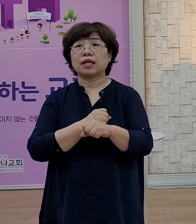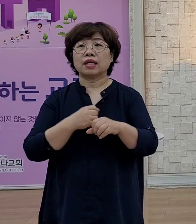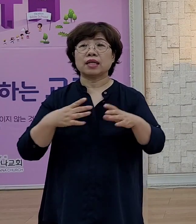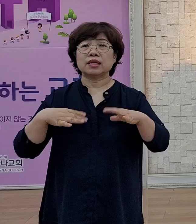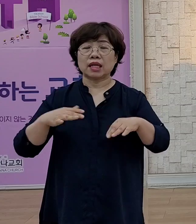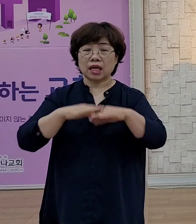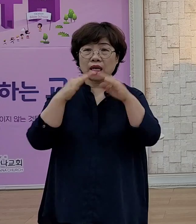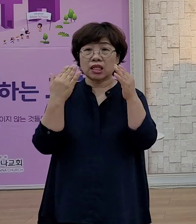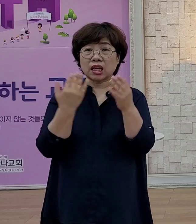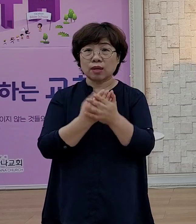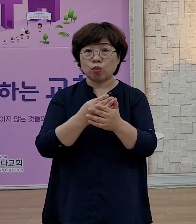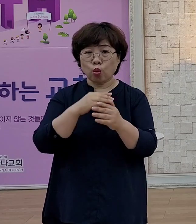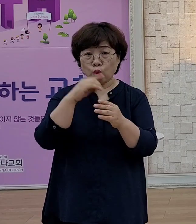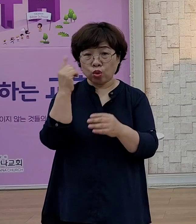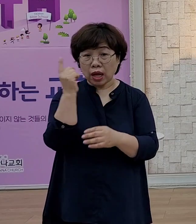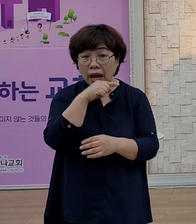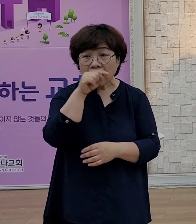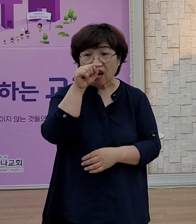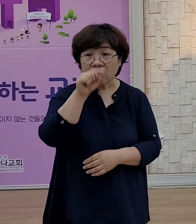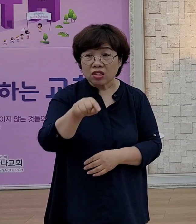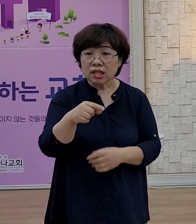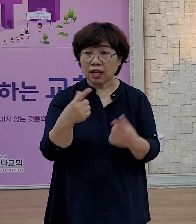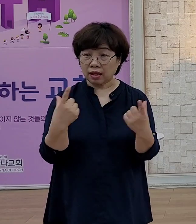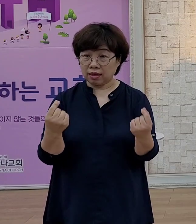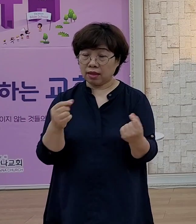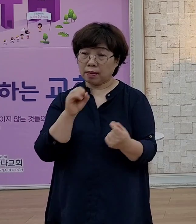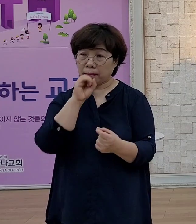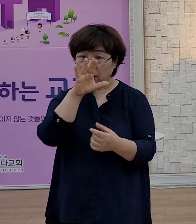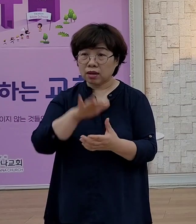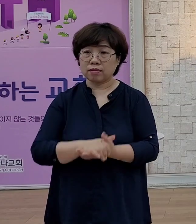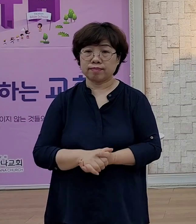자랑을 하니 그러한 자랑은 다 악한 것이라.